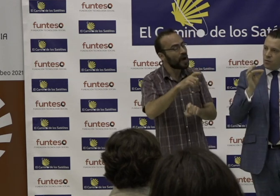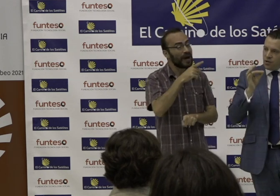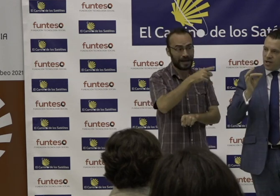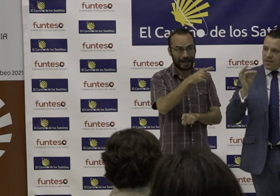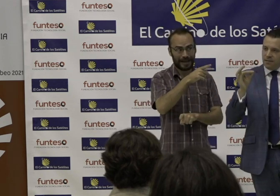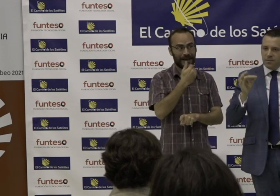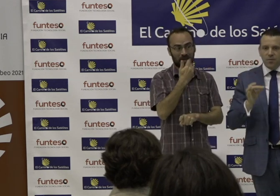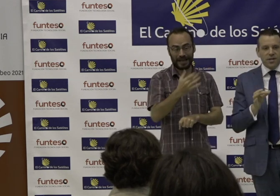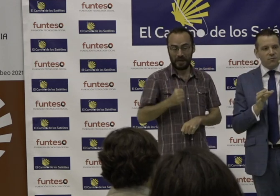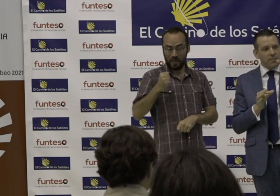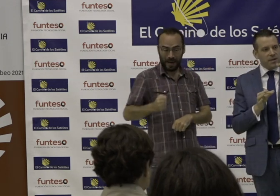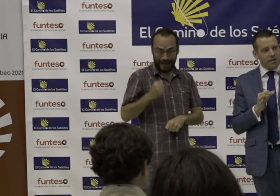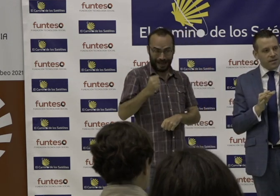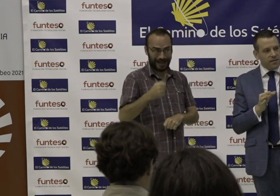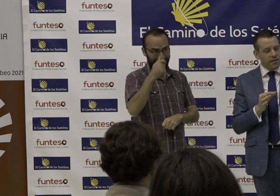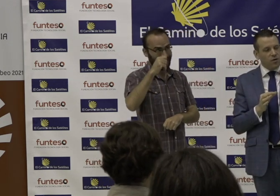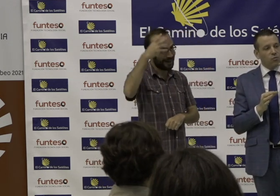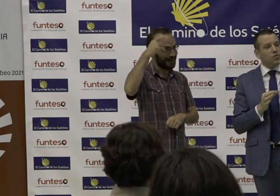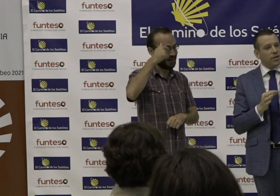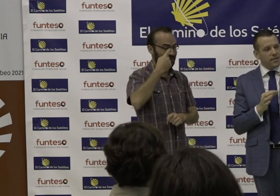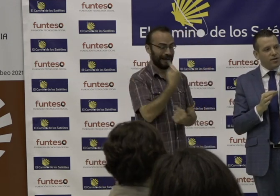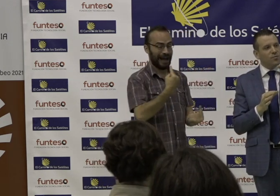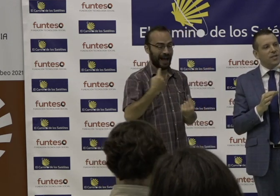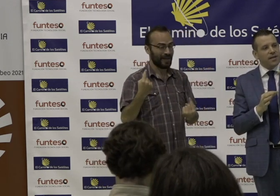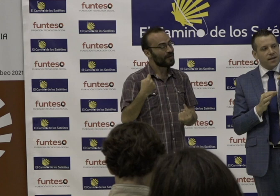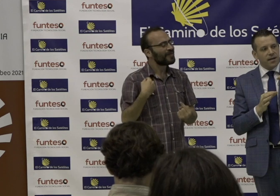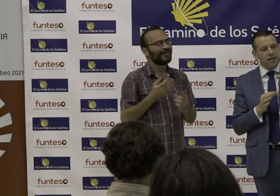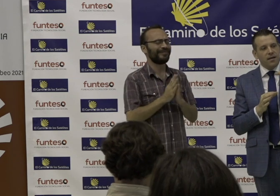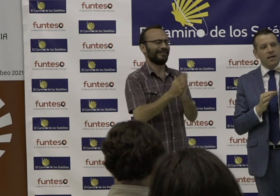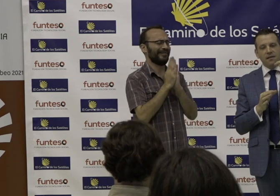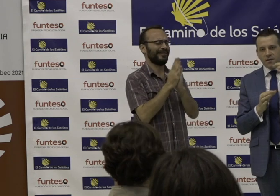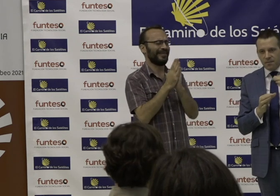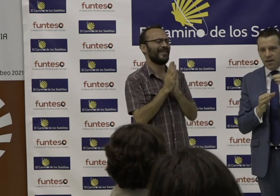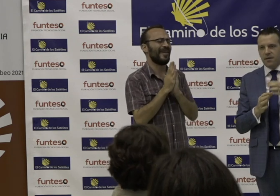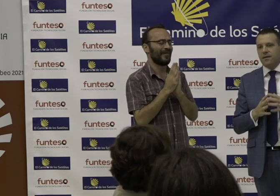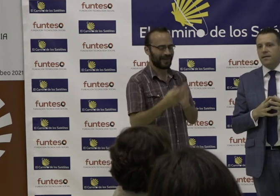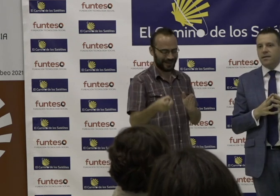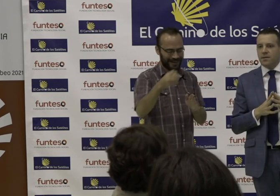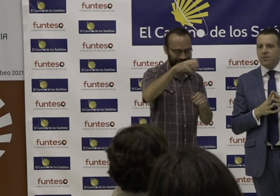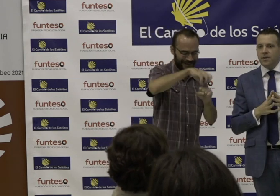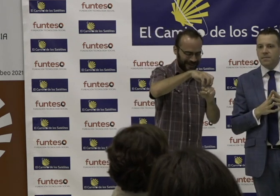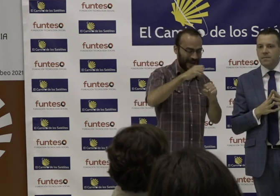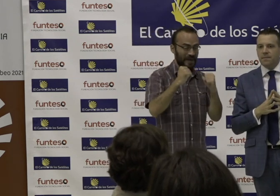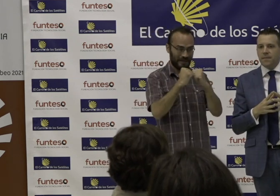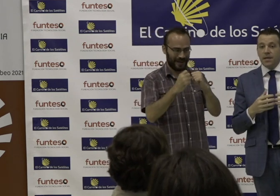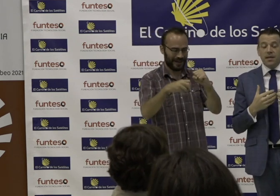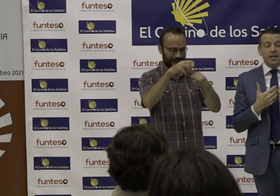peregrinos, cuando caminaban, ponían una piedrecita con mucho deseo y mucha energía encima de ese